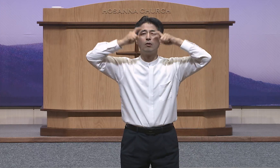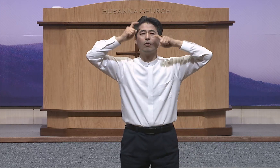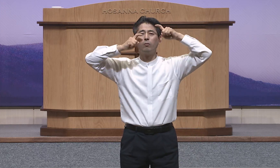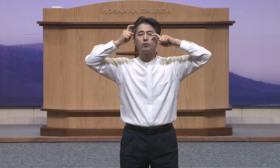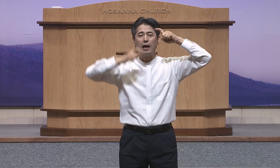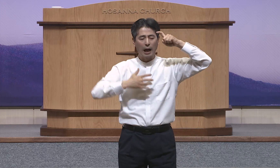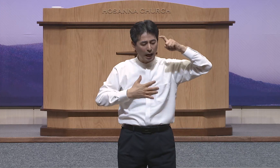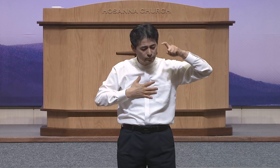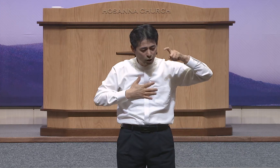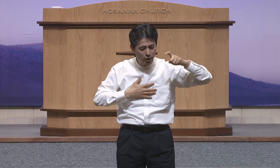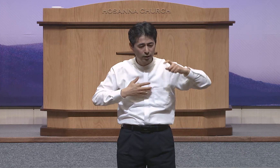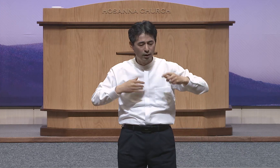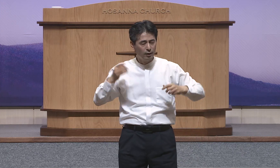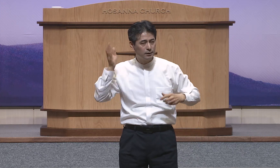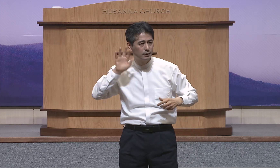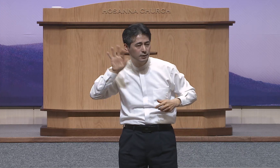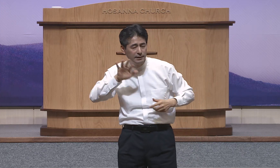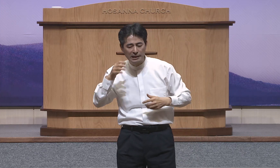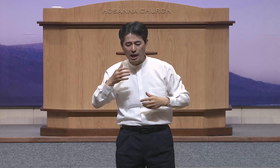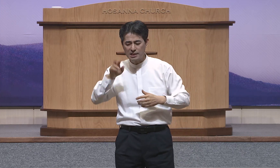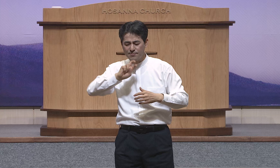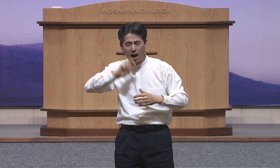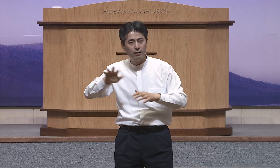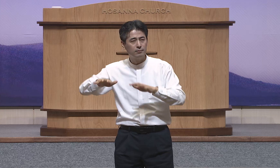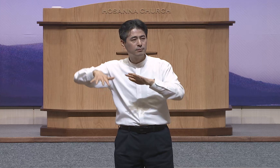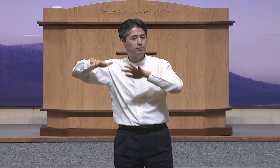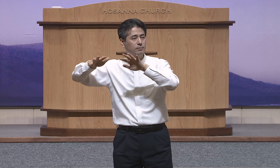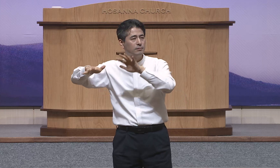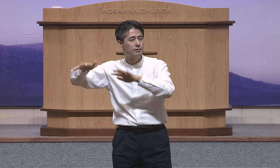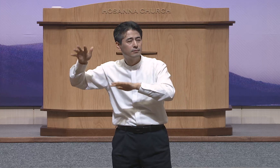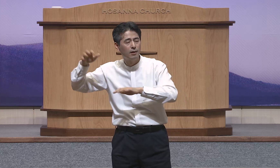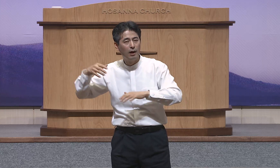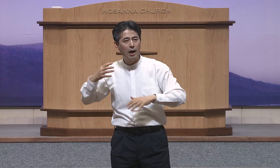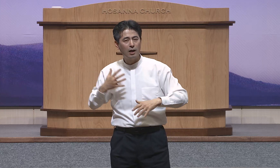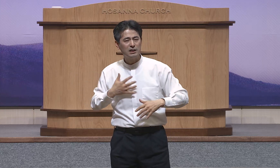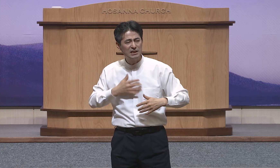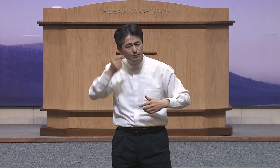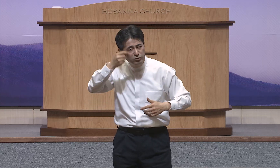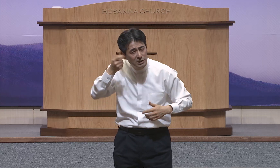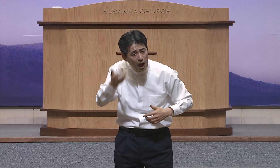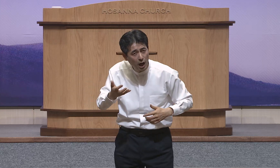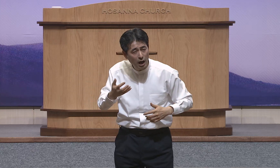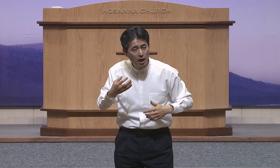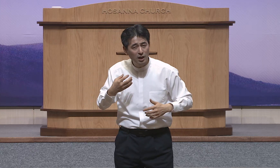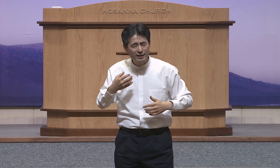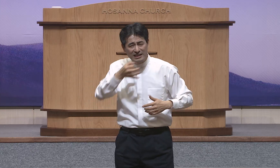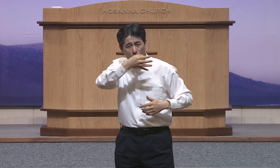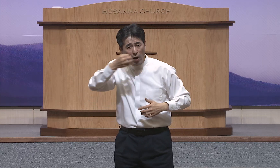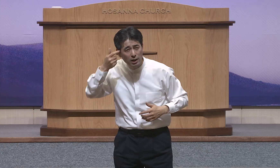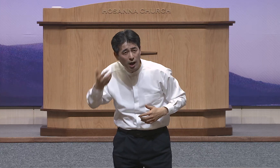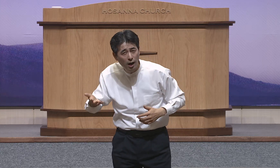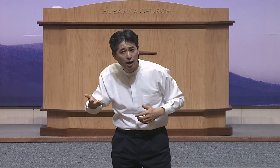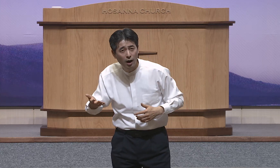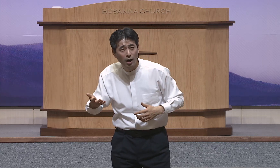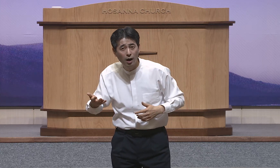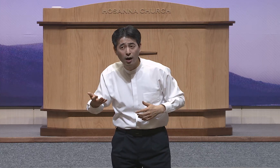또 표정도 그거에 맞춰서 그 찬양의 흐름에 맞춰서 표정도 정말 이 찬양이